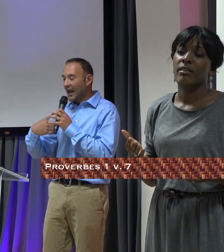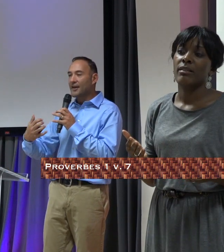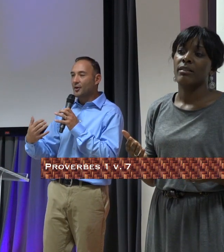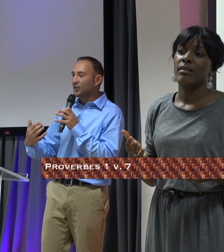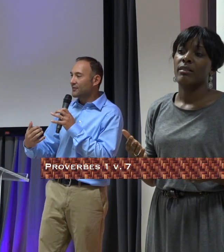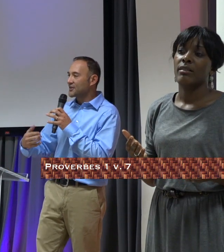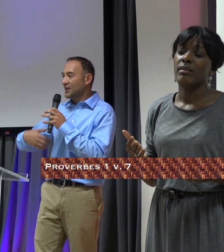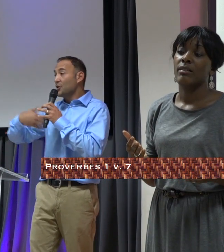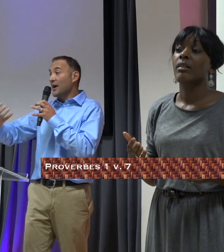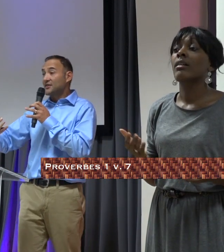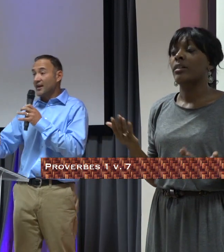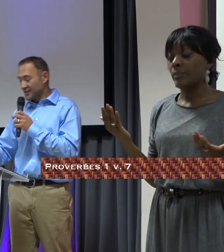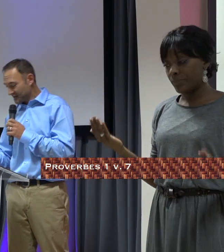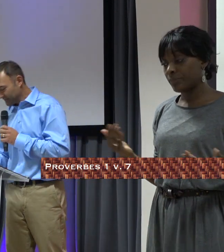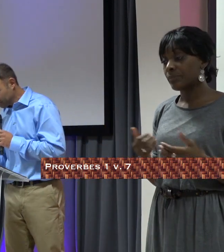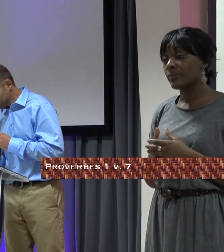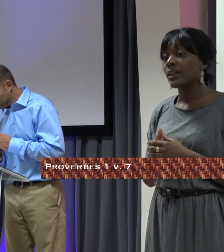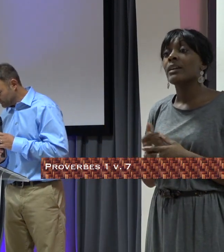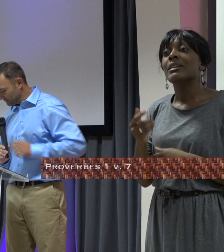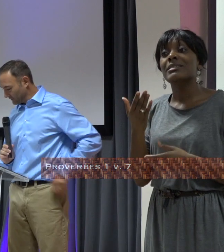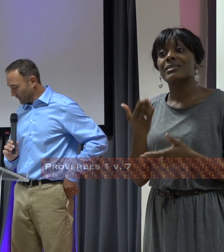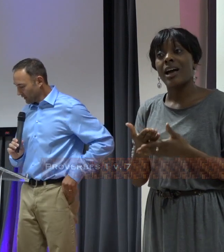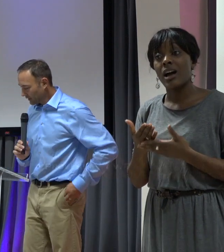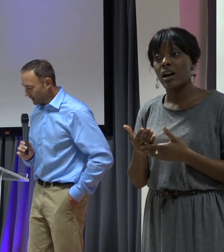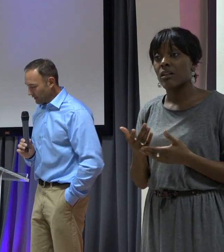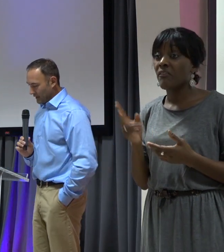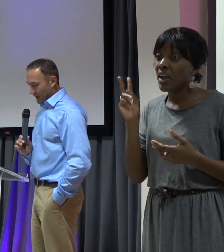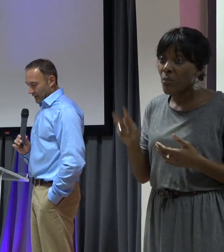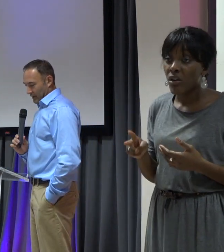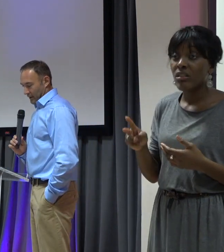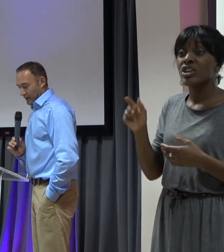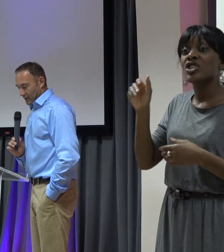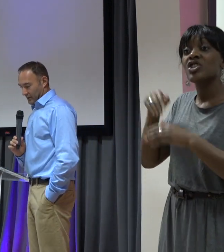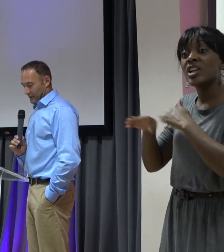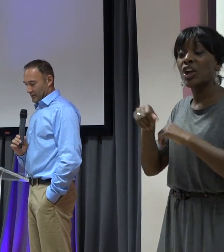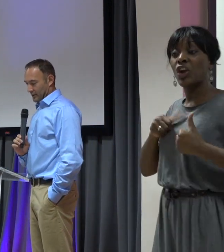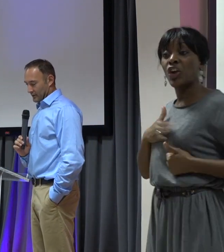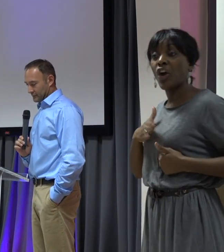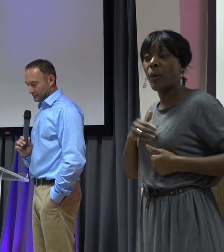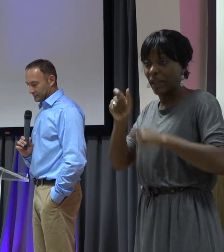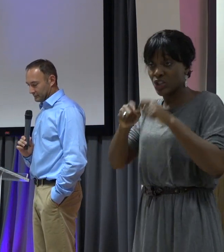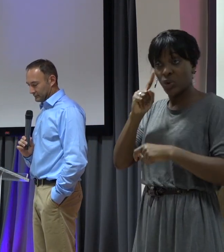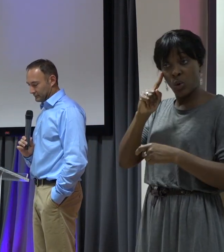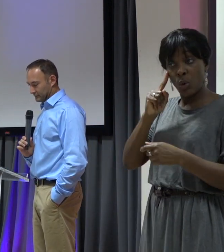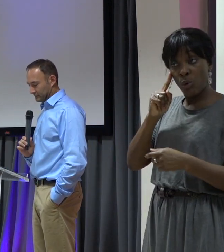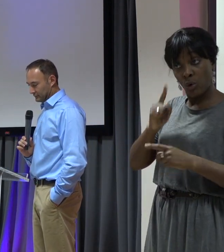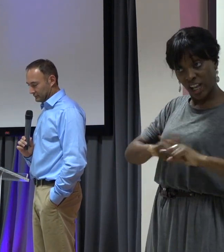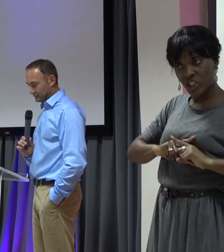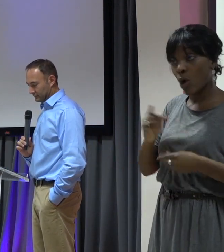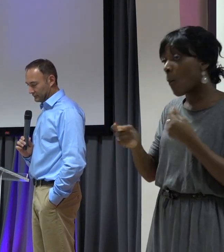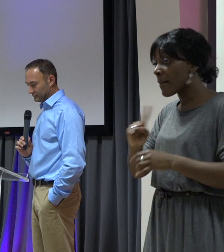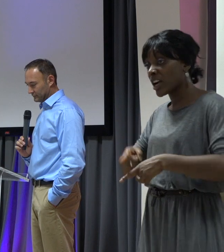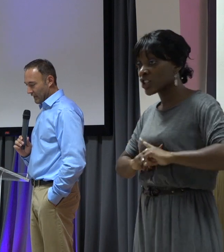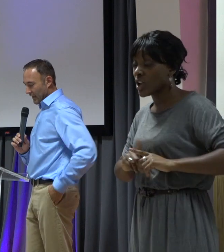believers and unbelievers in the United States. qui n'est pas vraiment présente dans le cœur de croyants et non-croyants chez